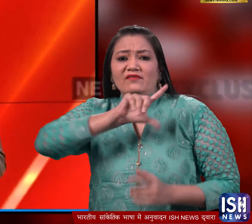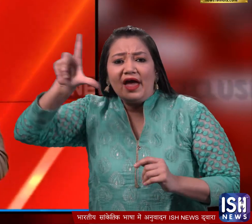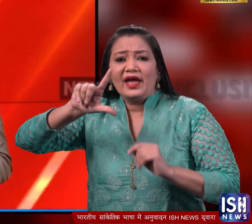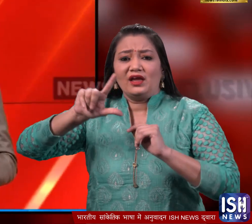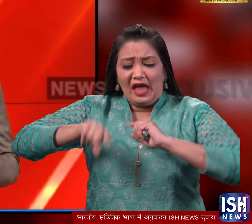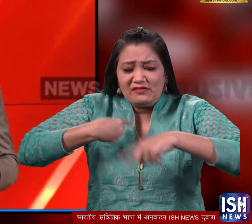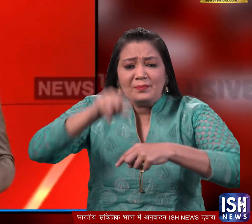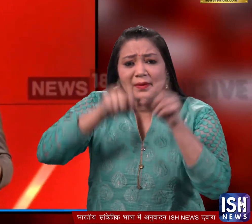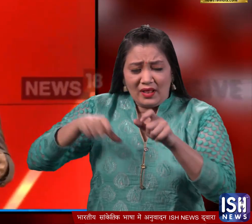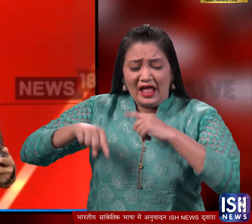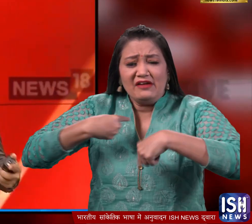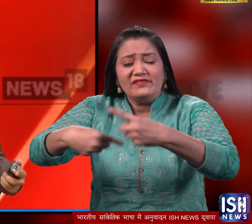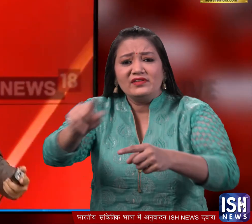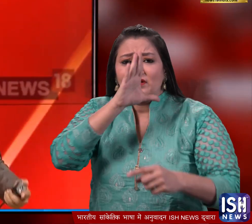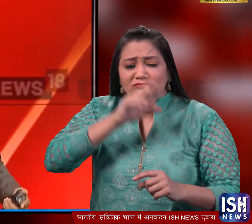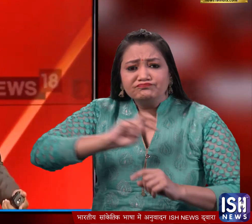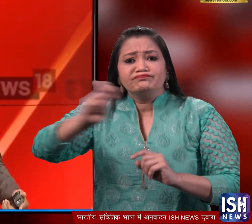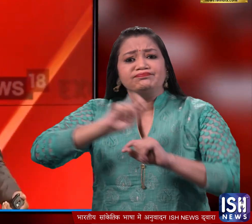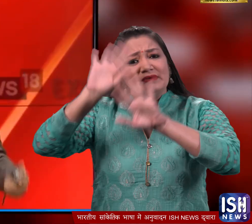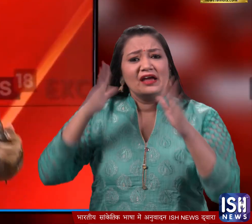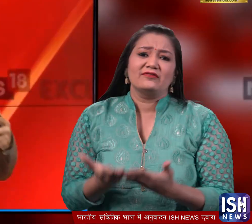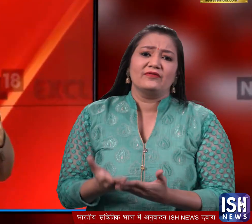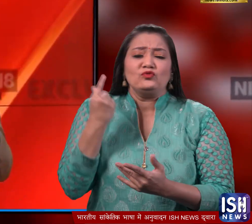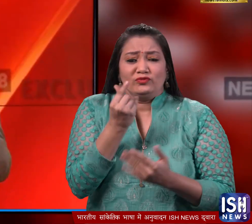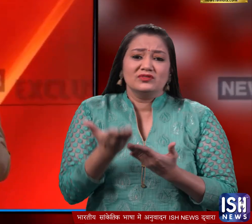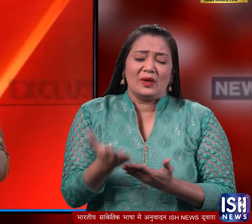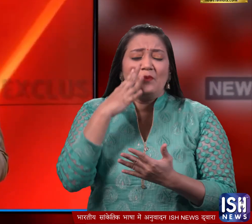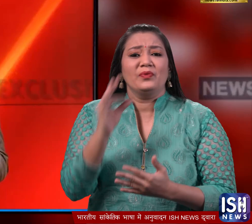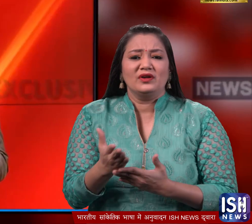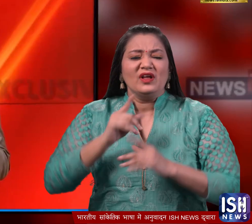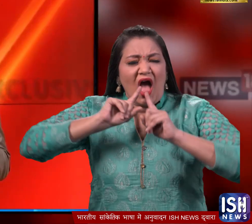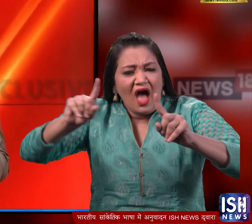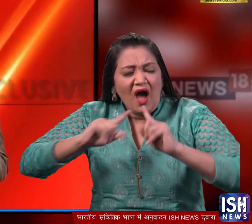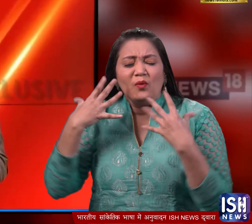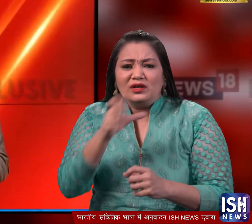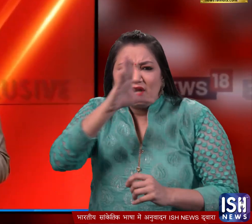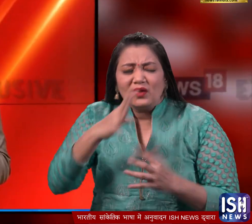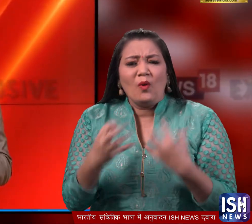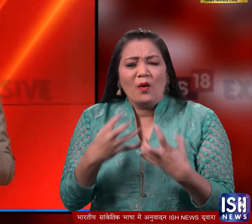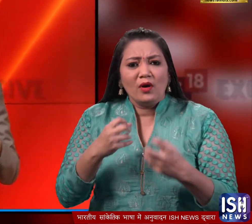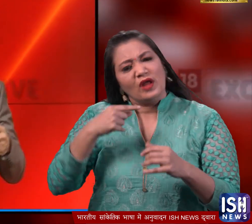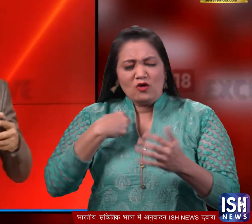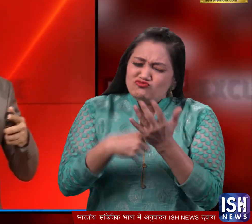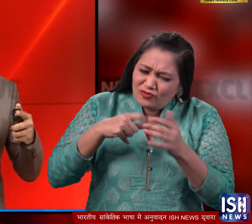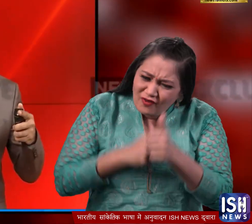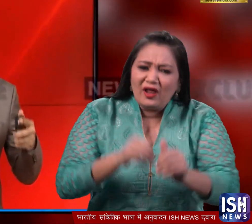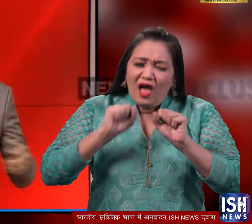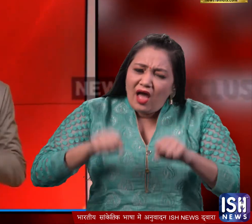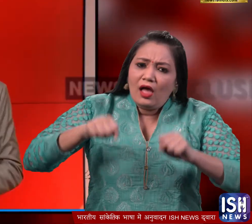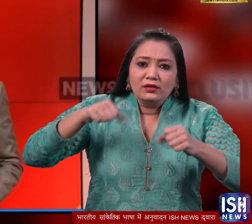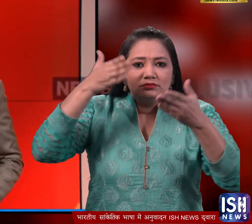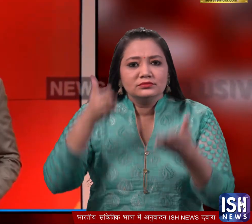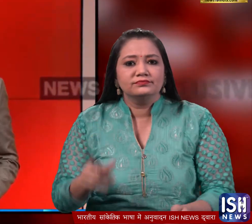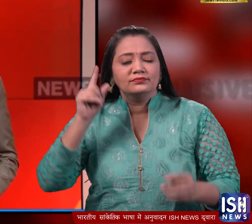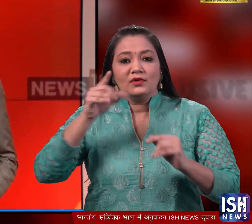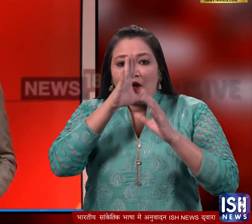ज्यादा लोग रोजाना लोकल ट्रेनों से ही रोजी रोटी कमाने जाते रहे हैं। जो लोकल ट्रेन चलाने की गुहार लगाते समय तो सरकार की हर शर्त मानने के लिए तैयार